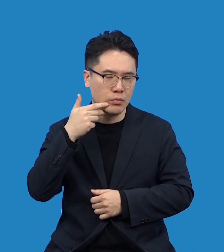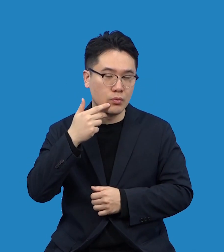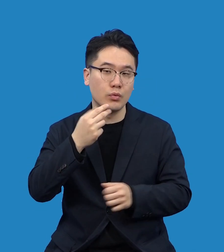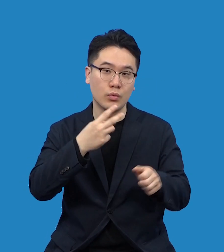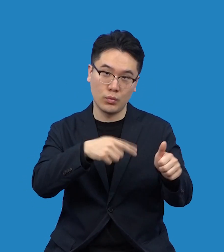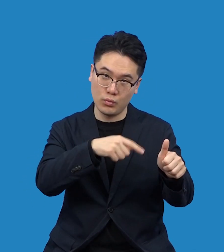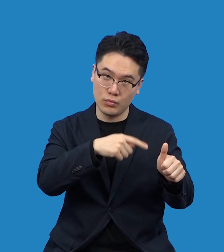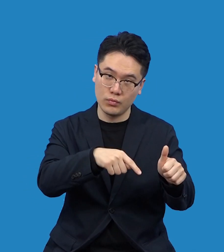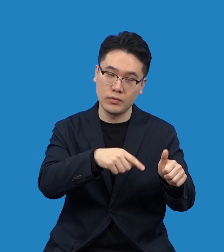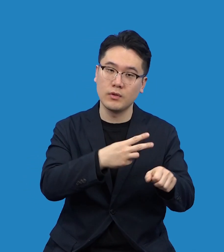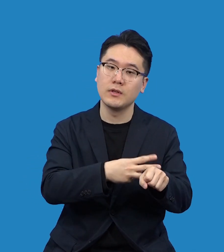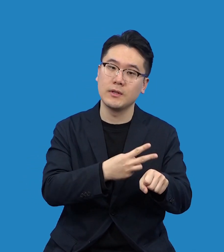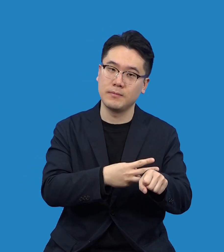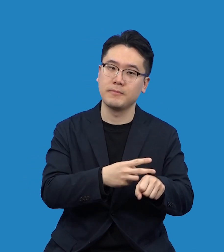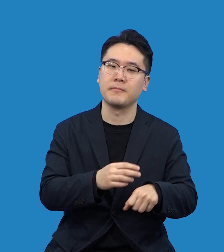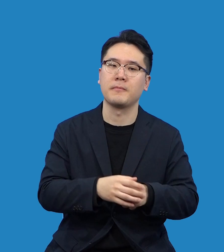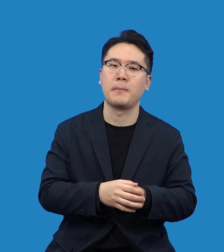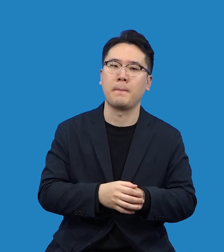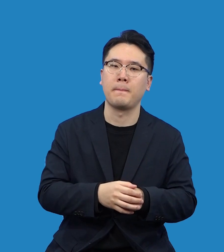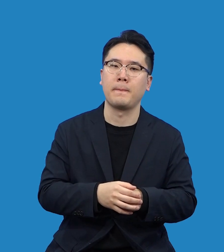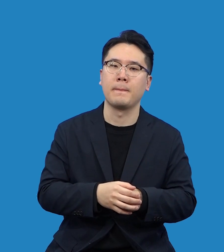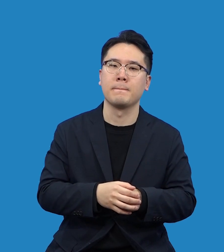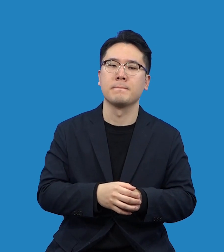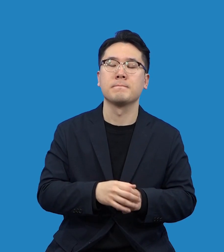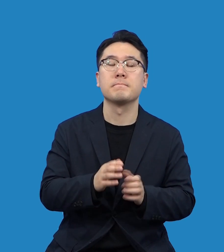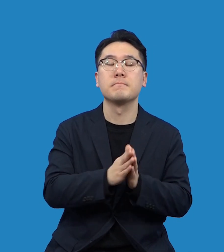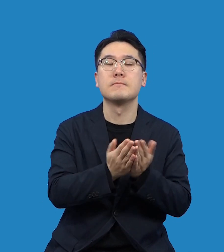살아온 기적, 살아갈 기적이라는